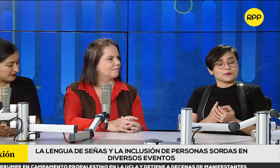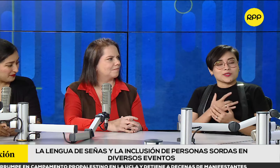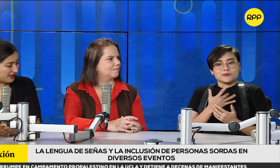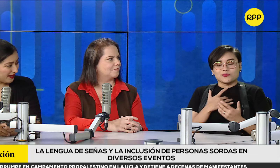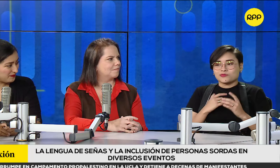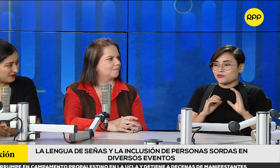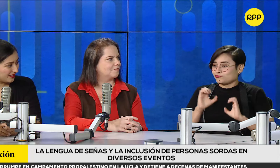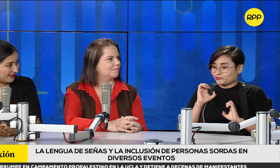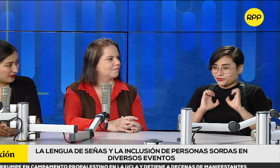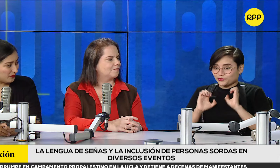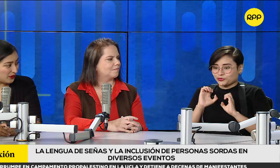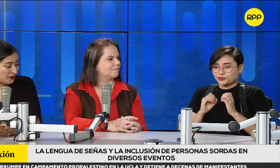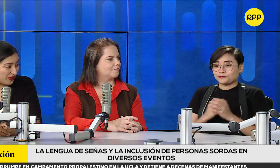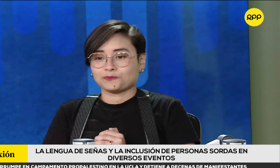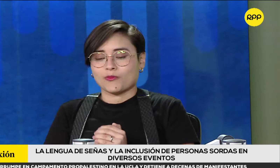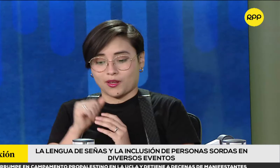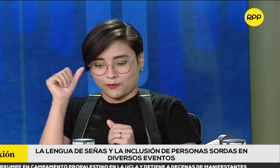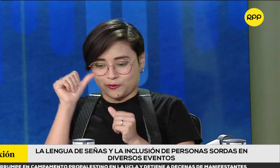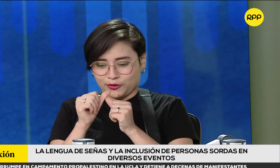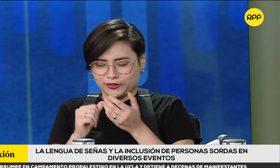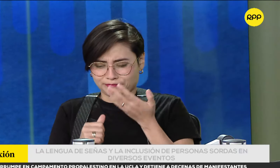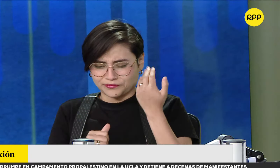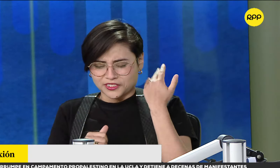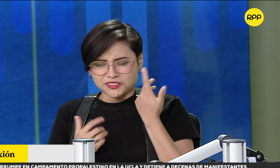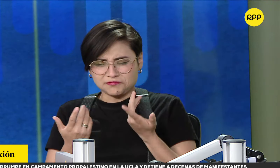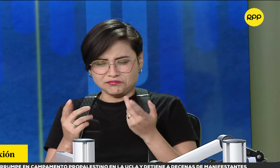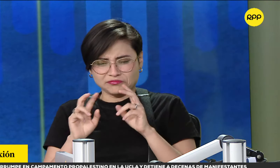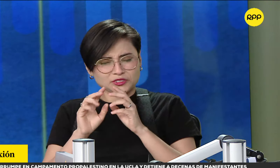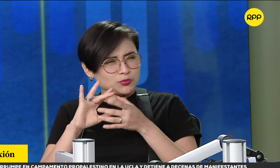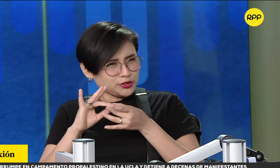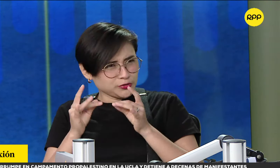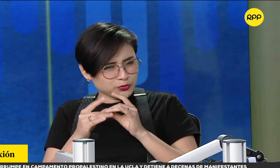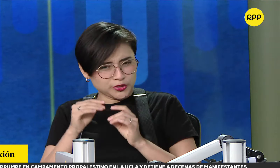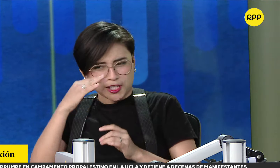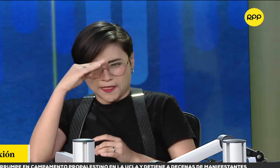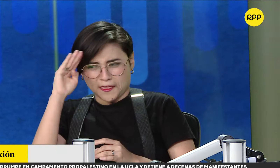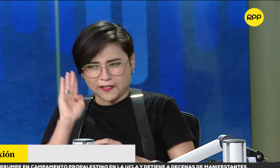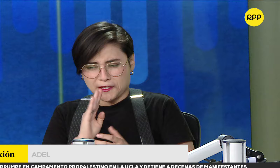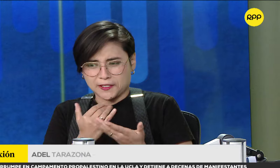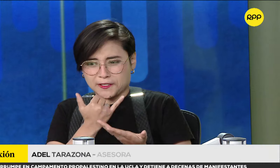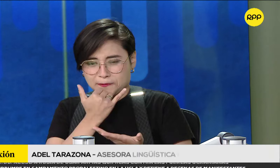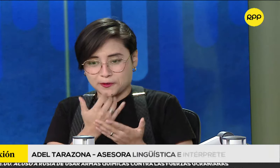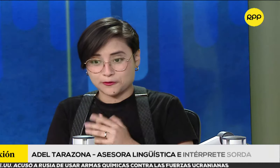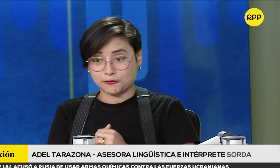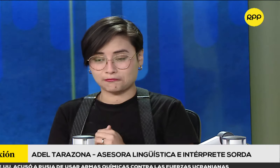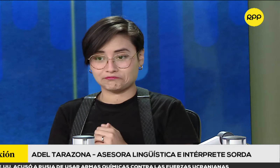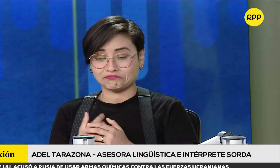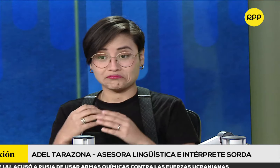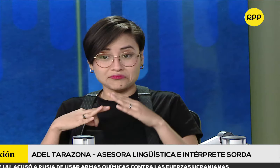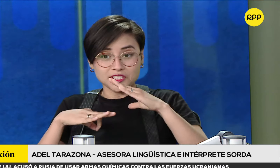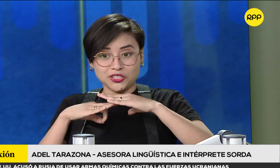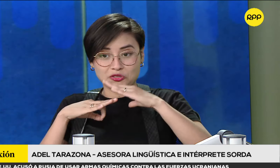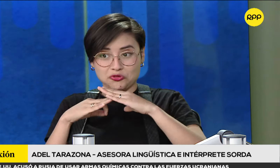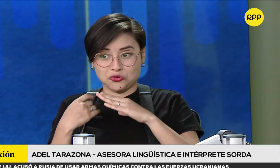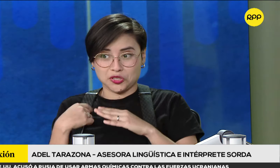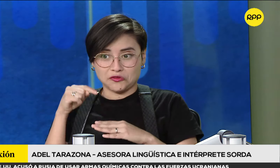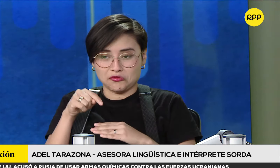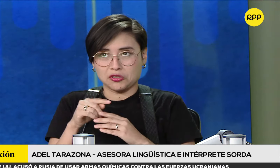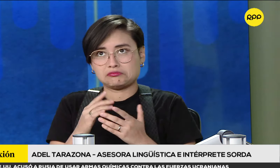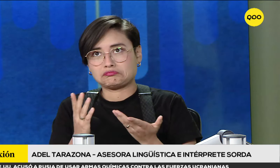Bien. Bueno, para mí fue muy emocionante. Recuerdo lo que pasé, mi experiencia. Bueno, en el Gran